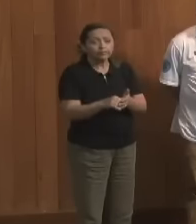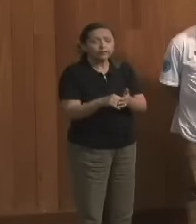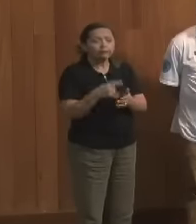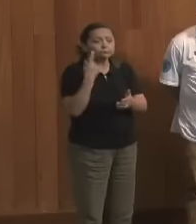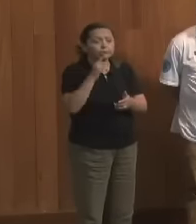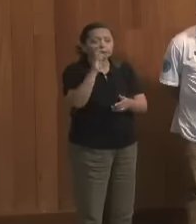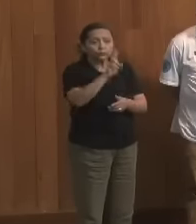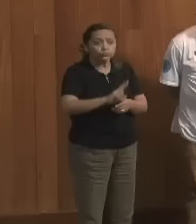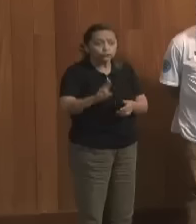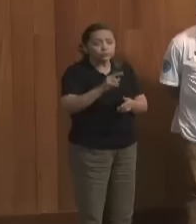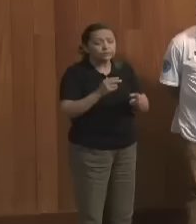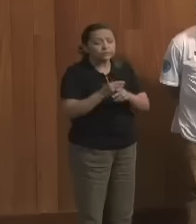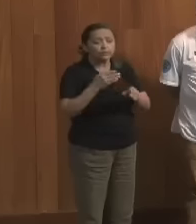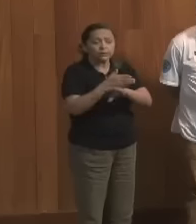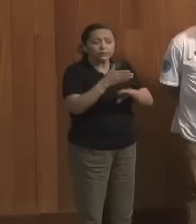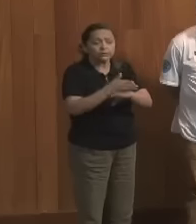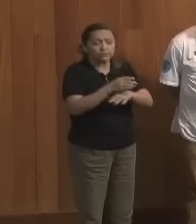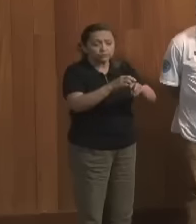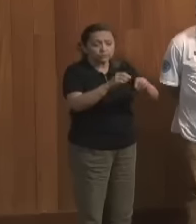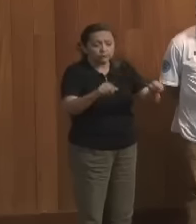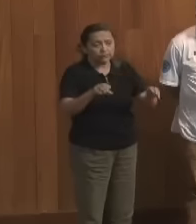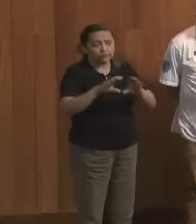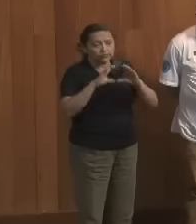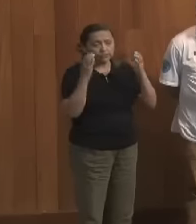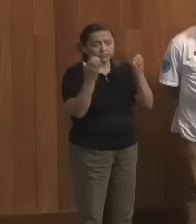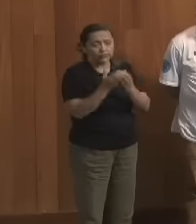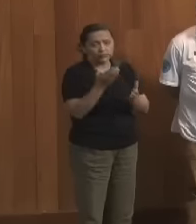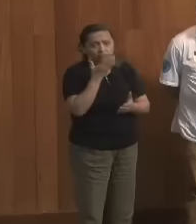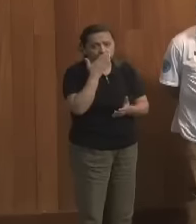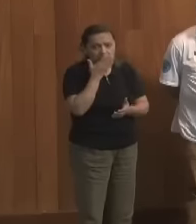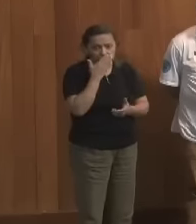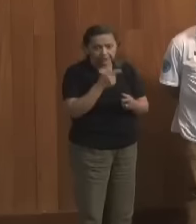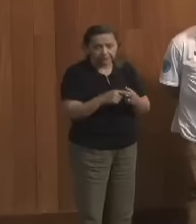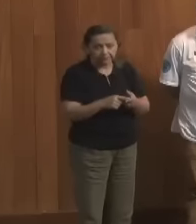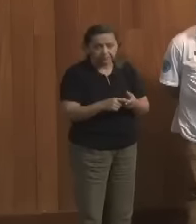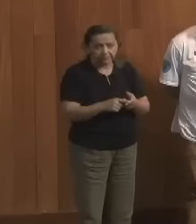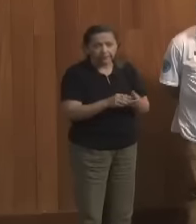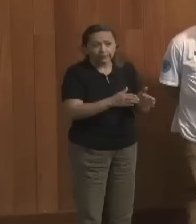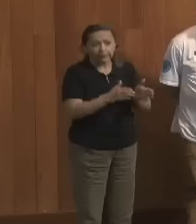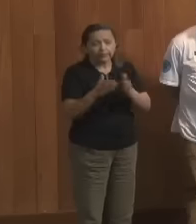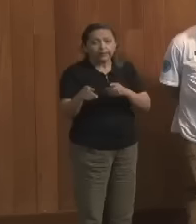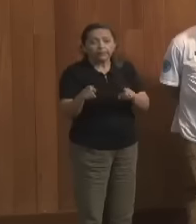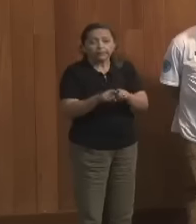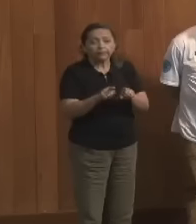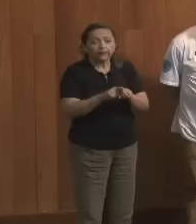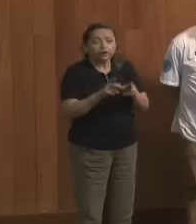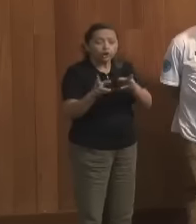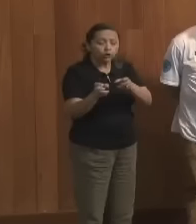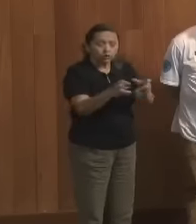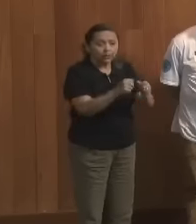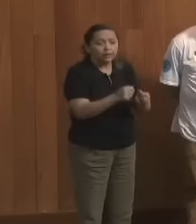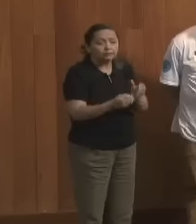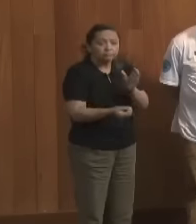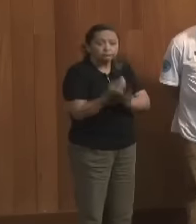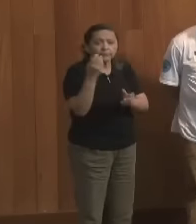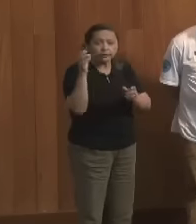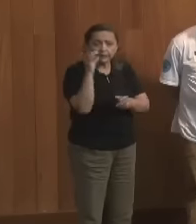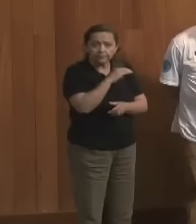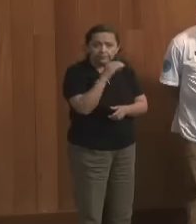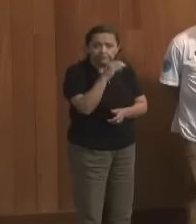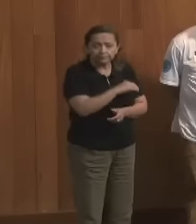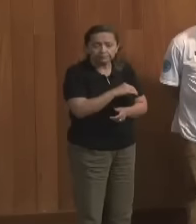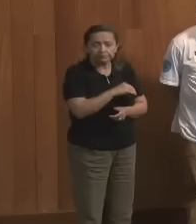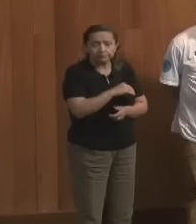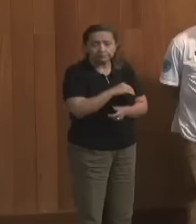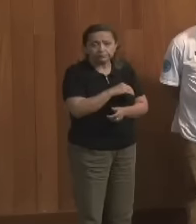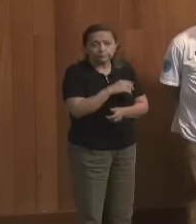acesso ao território dessas comunidades. Bom, além disso, cobrar a implementação imediata